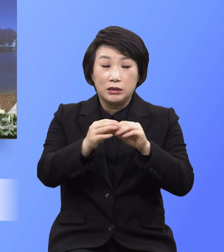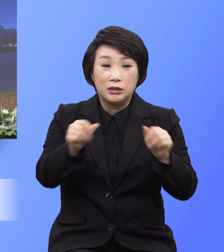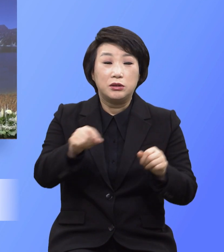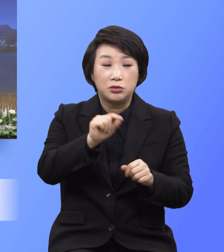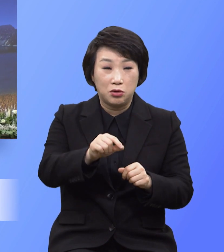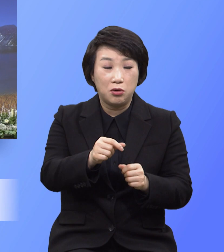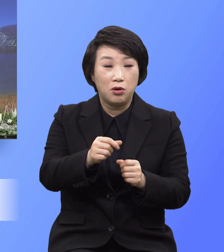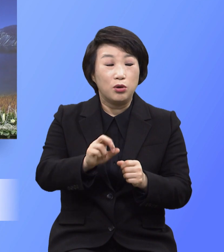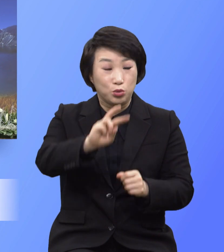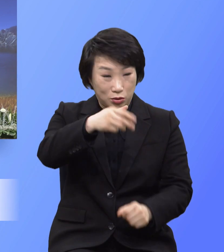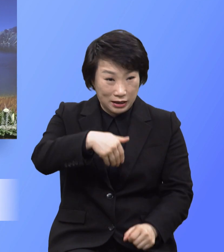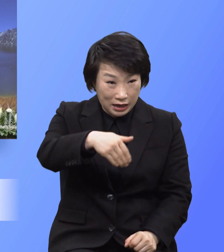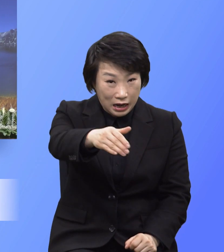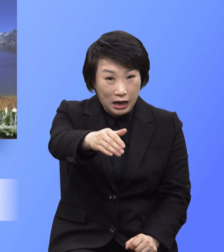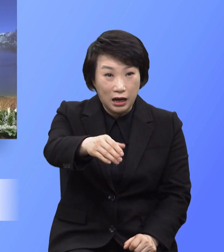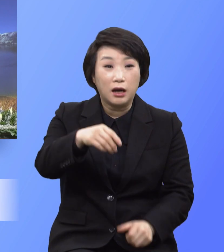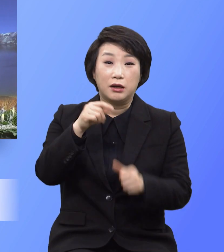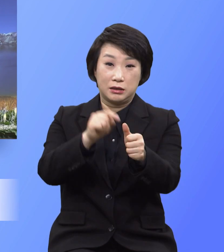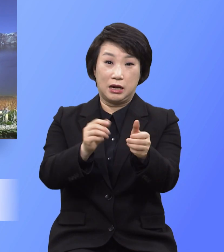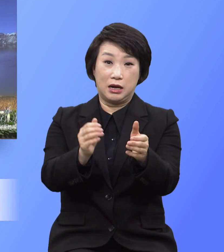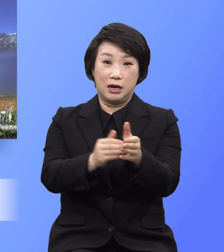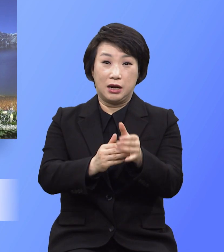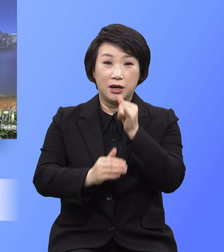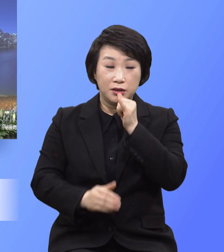흙에서 흙으로 돌아갈지니라